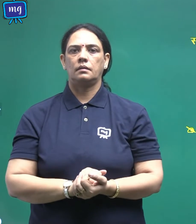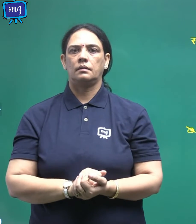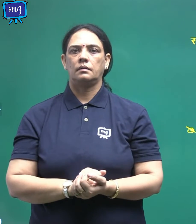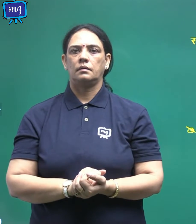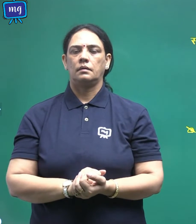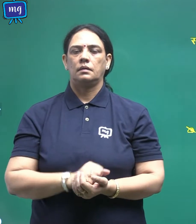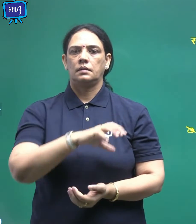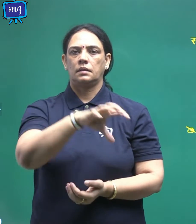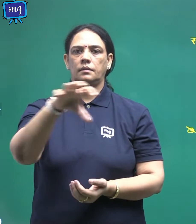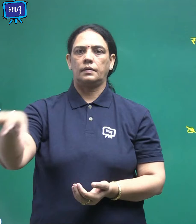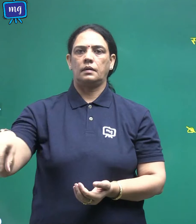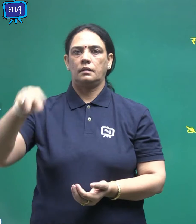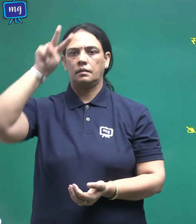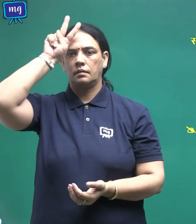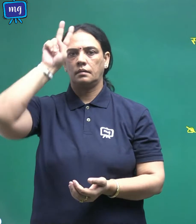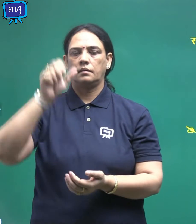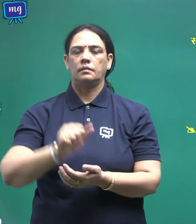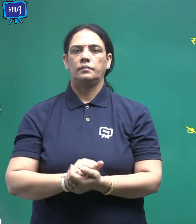क्षेत्रफल।